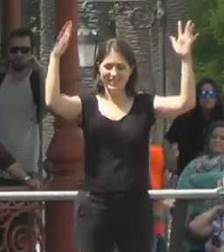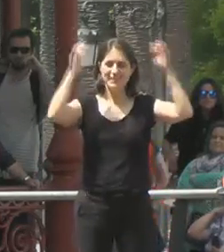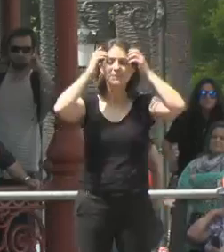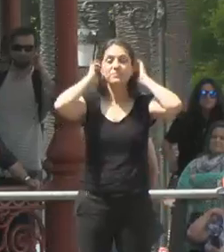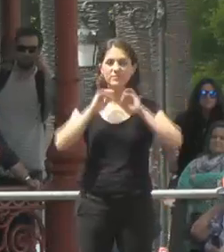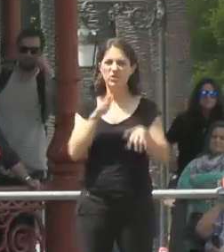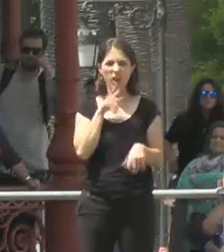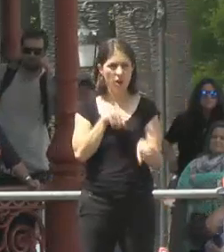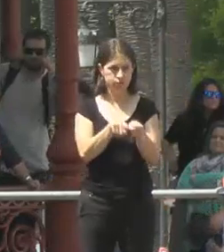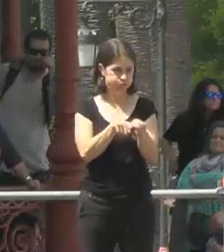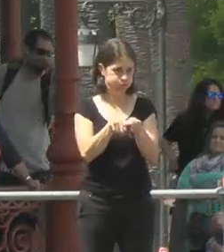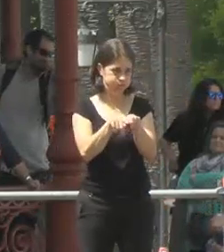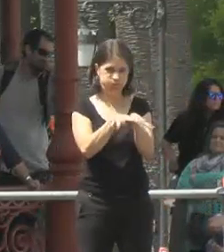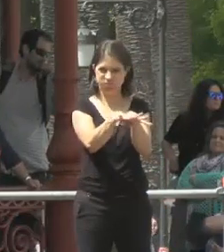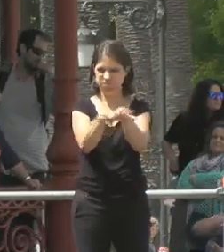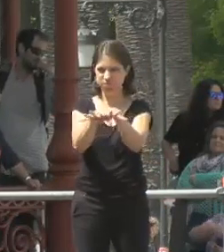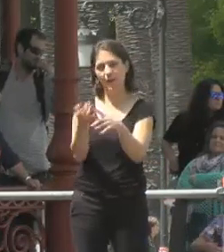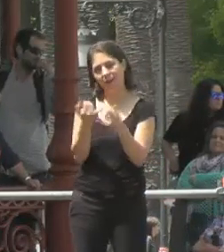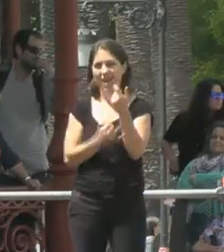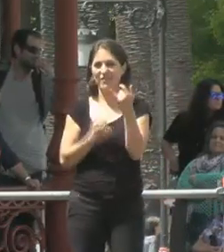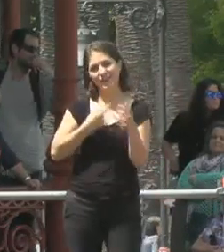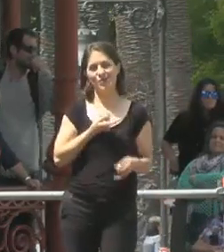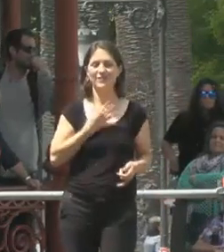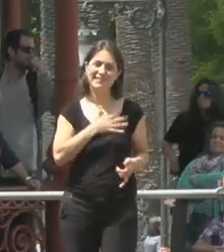Voy a criticarlo aquí, que me va a dar más gusto.